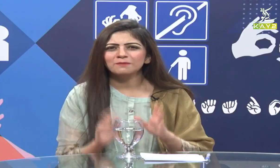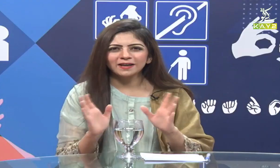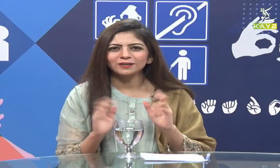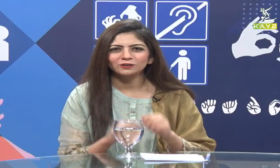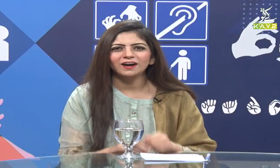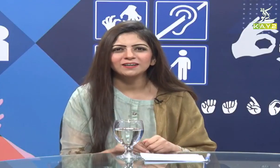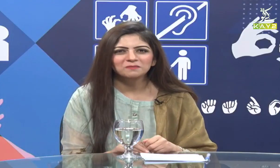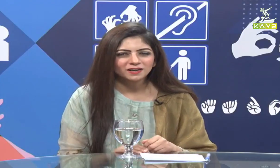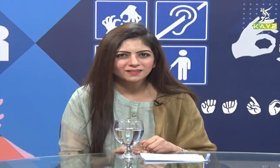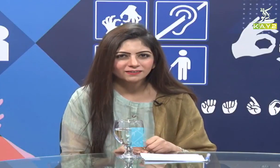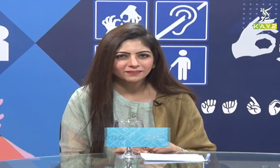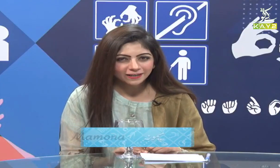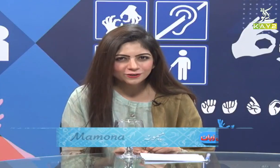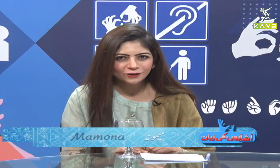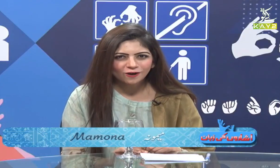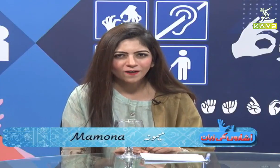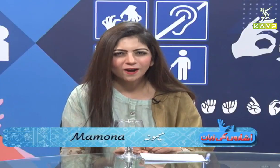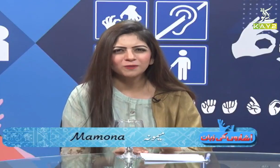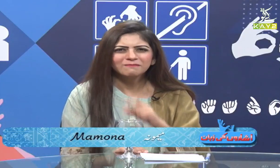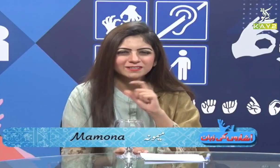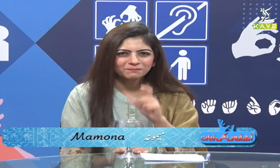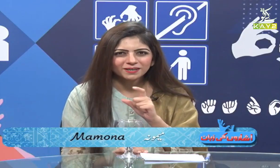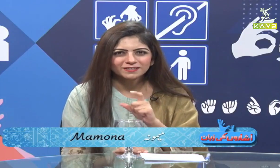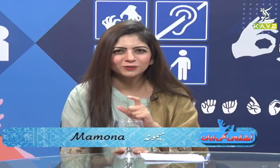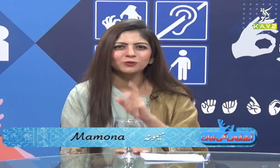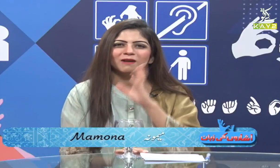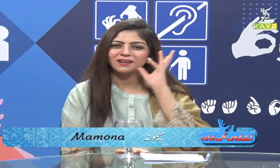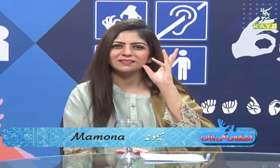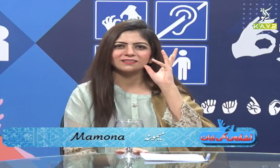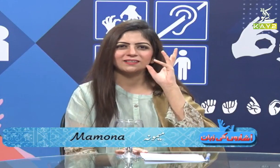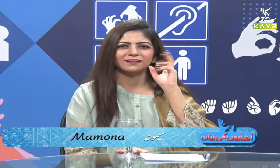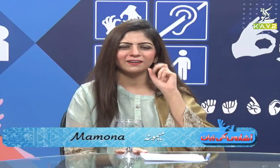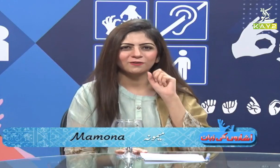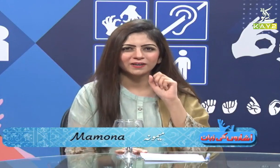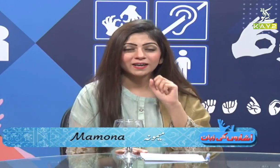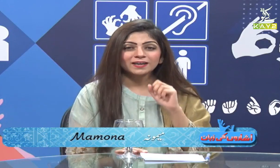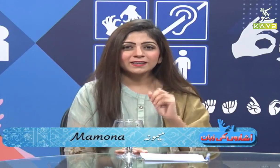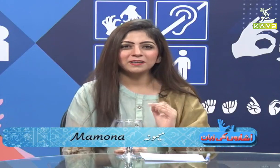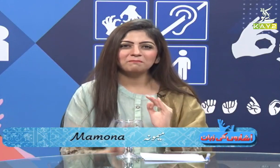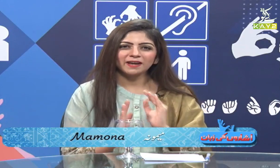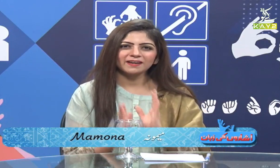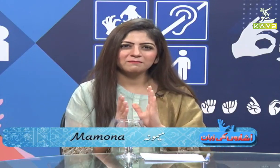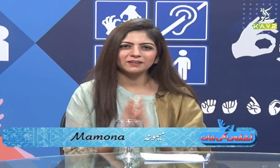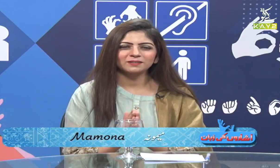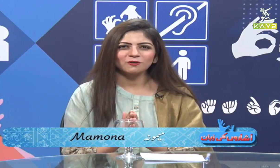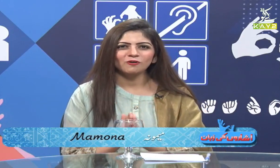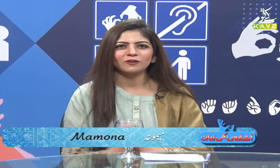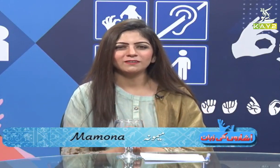ब्रेक के दौरान हमारा साथ नहीं छोड़ा होगा और बेसब्री से दोबारा से इंतज़ार कर रहे होंगे कि ब्रेक कब ख़त्म हो और